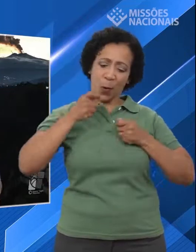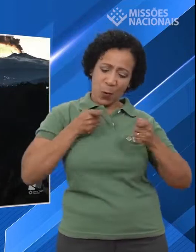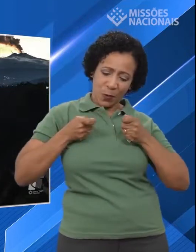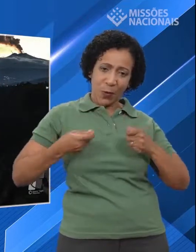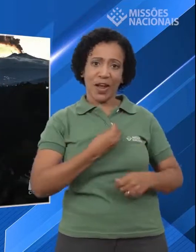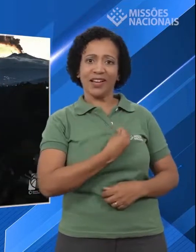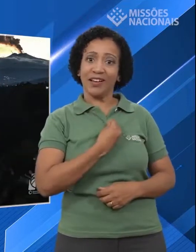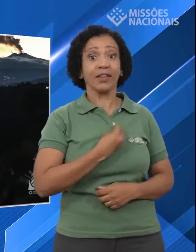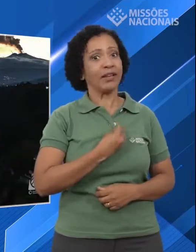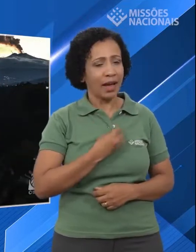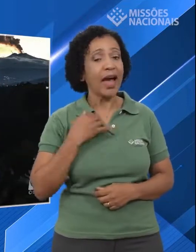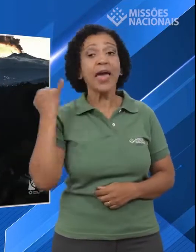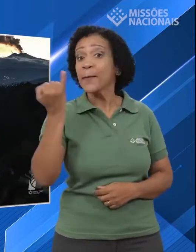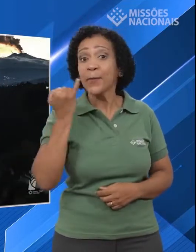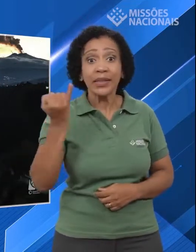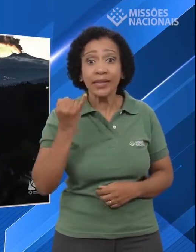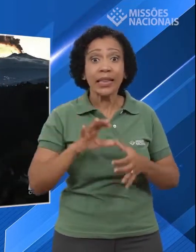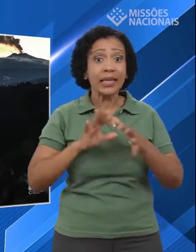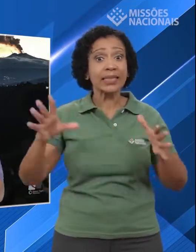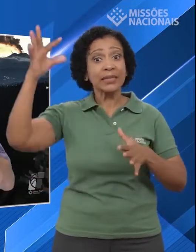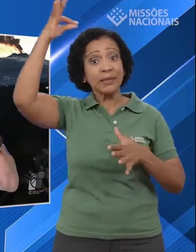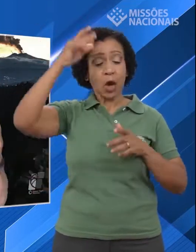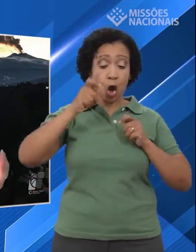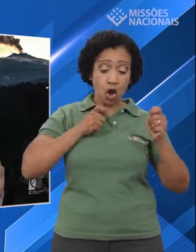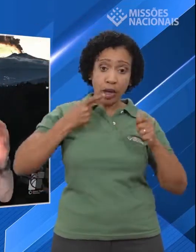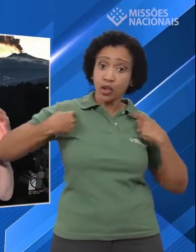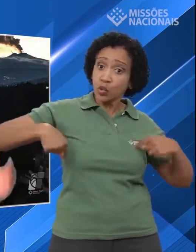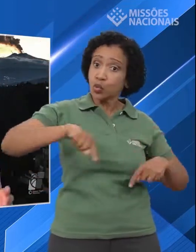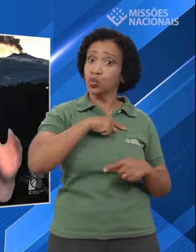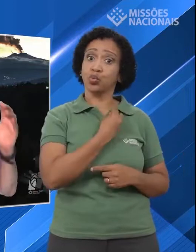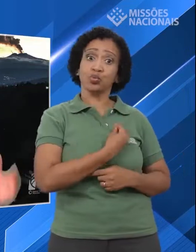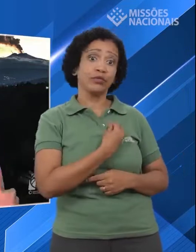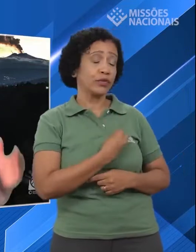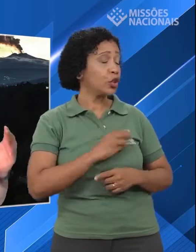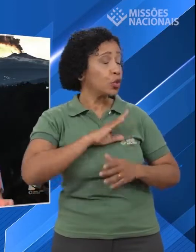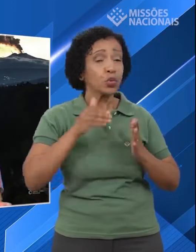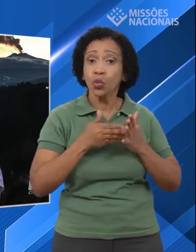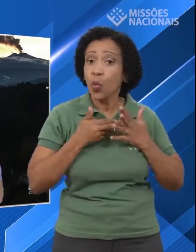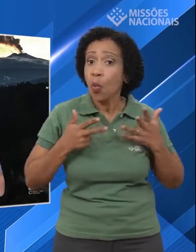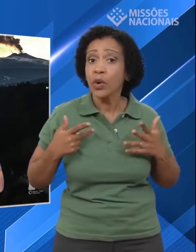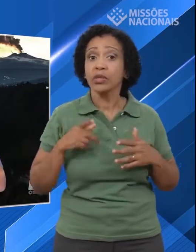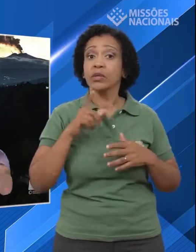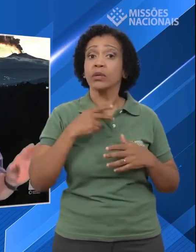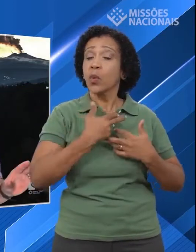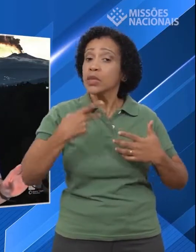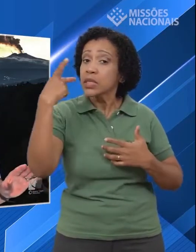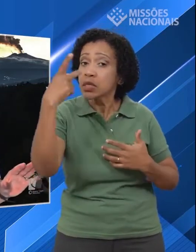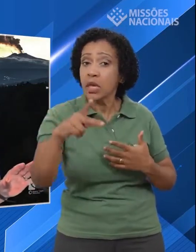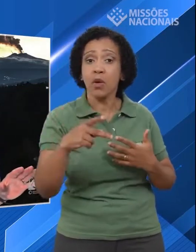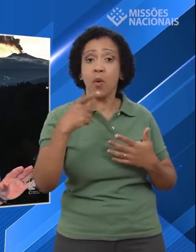santo entre e nos controle é importante se você permita que o espírito santo